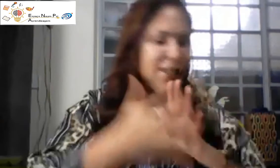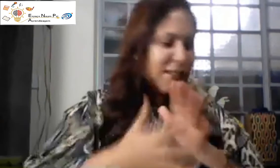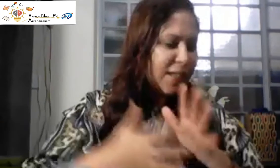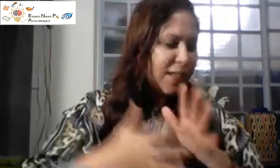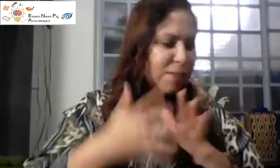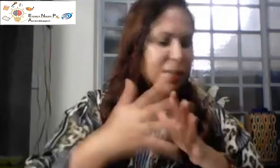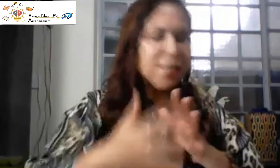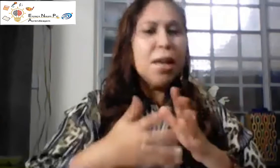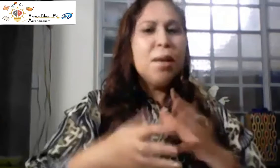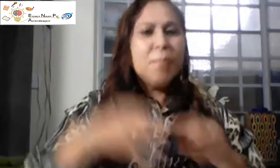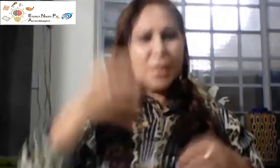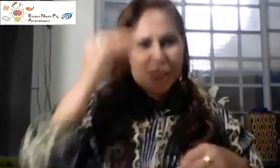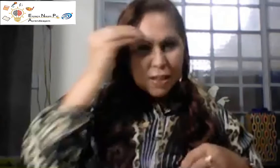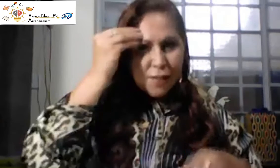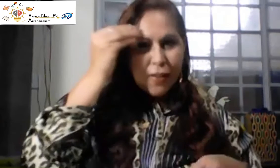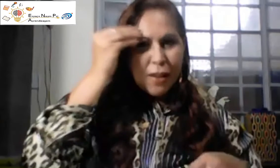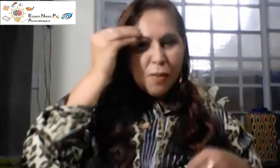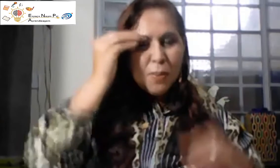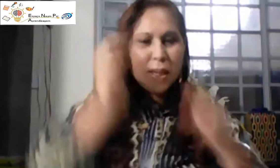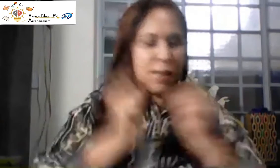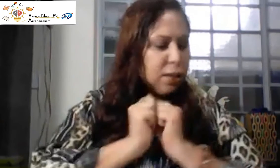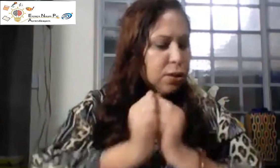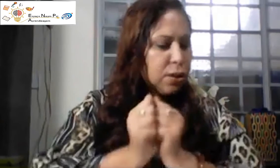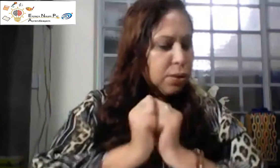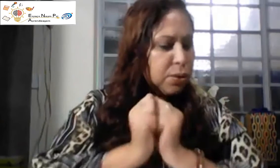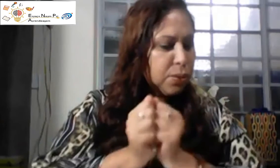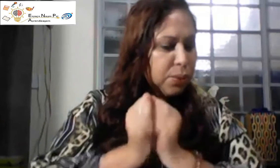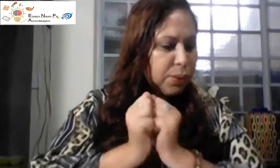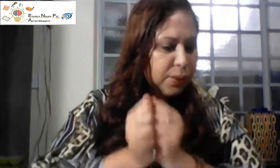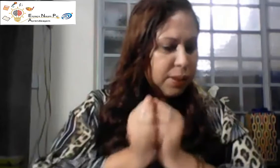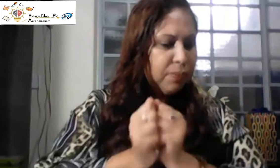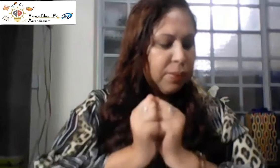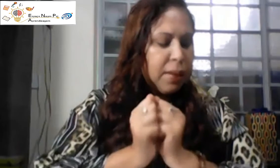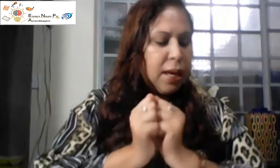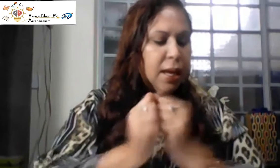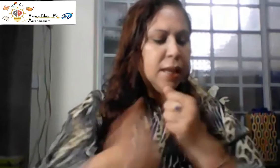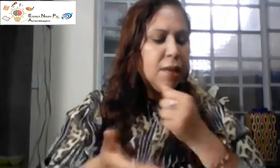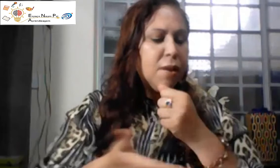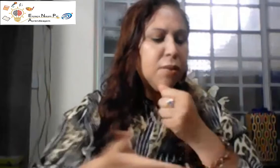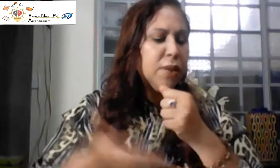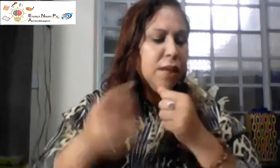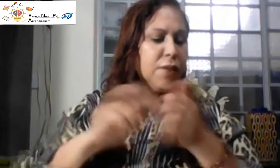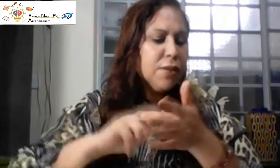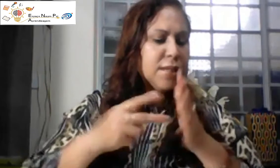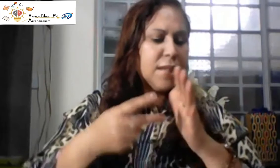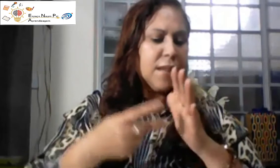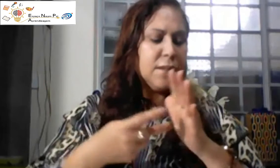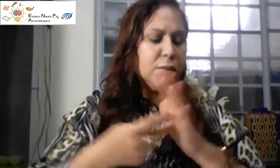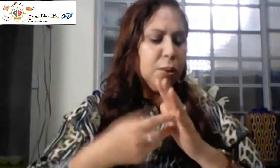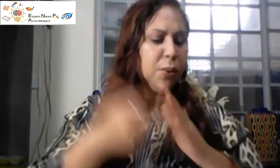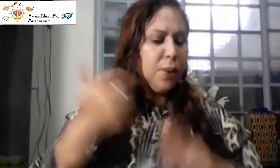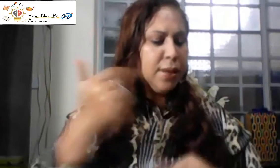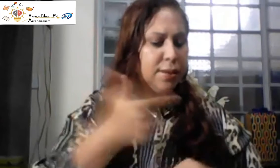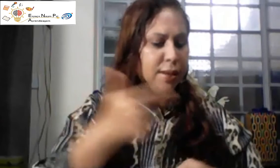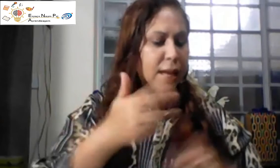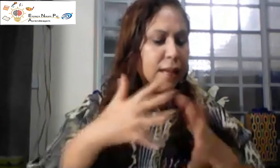língua portuguesa, né? Então, aí em Libras, mas a gente vai compreender juntos. Então, é o nível